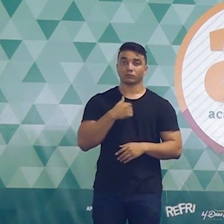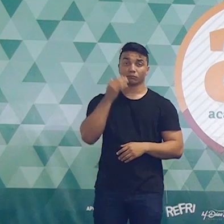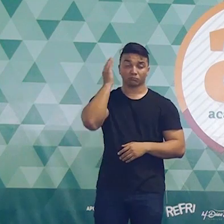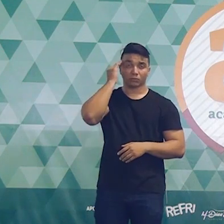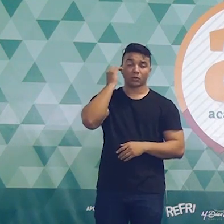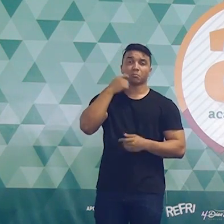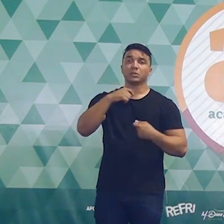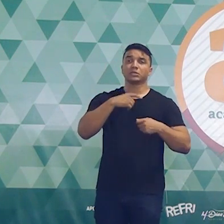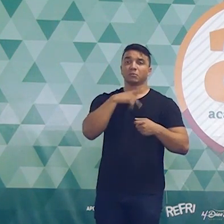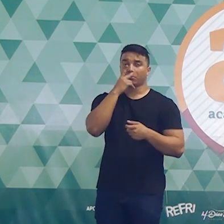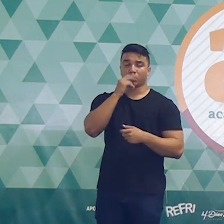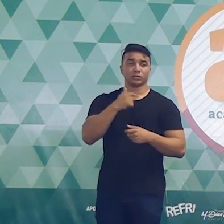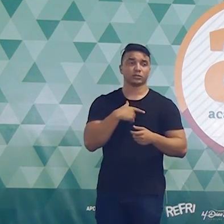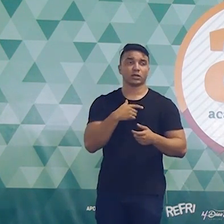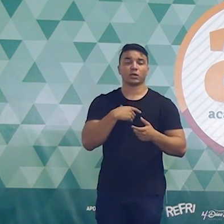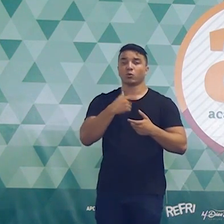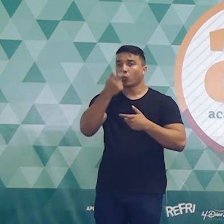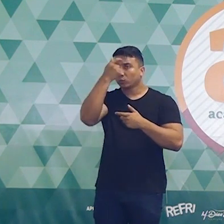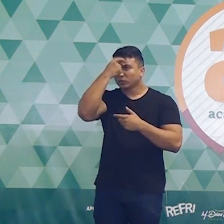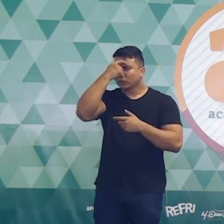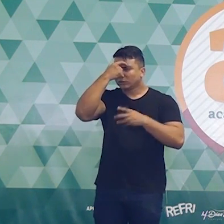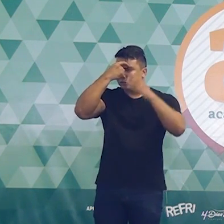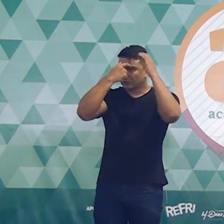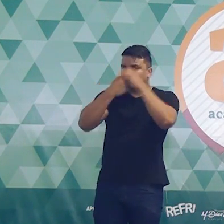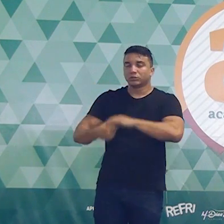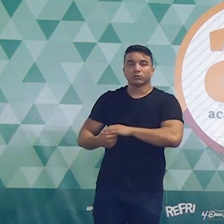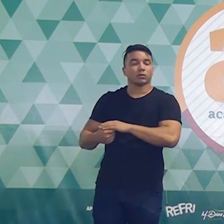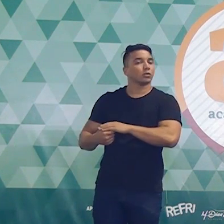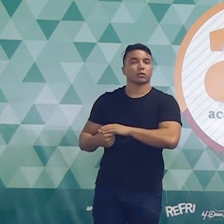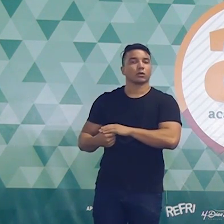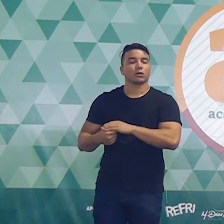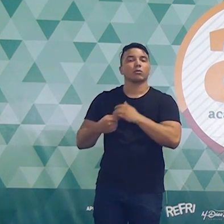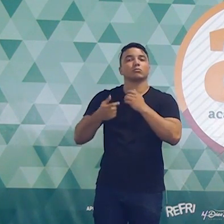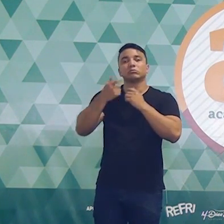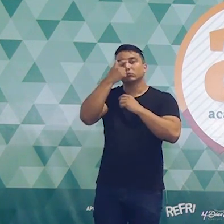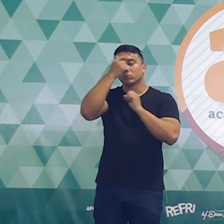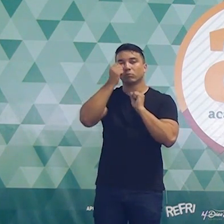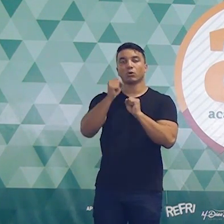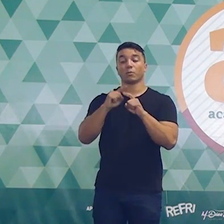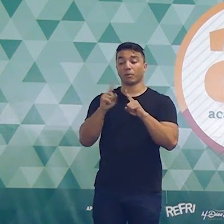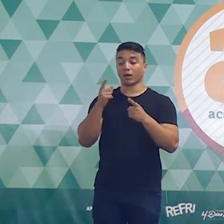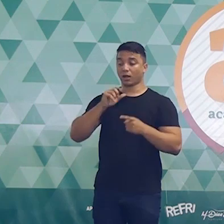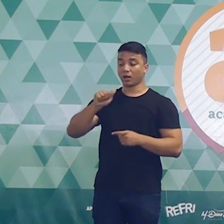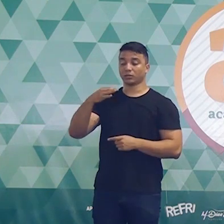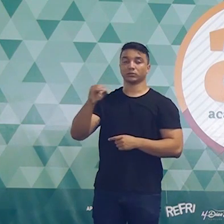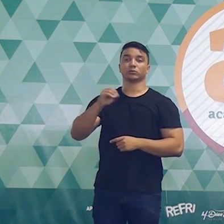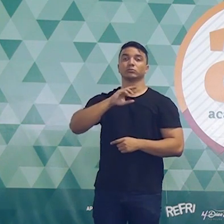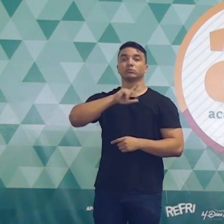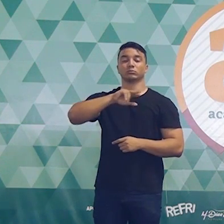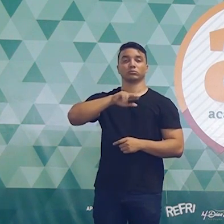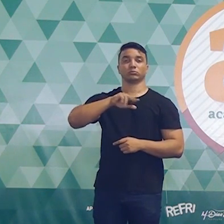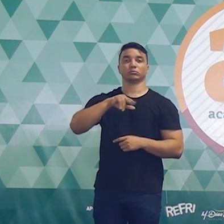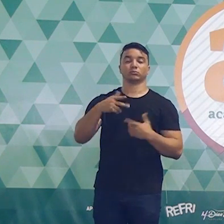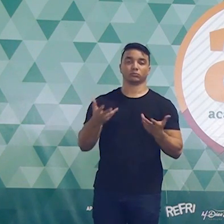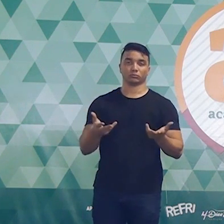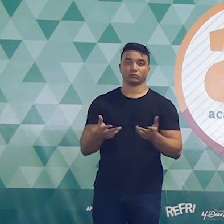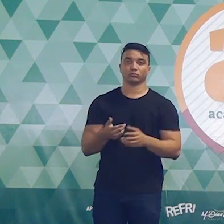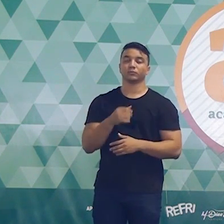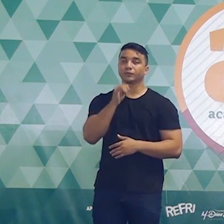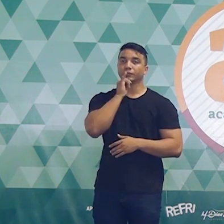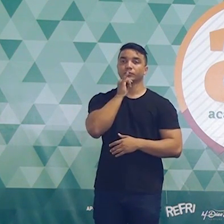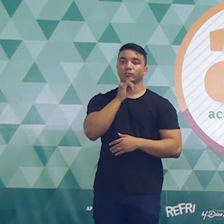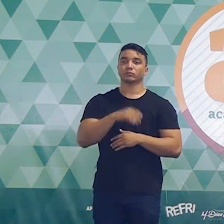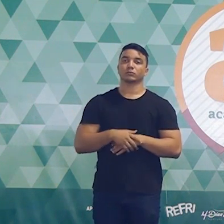que arrancar conscientização, mas você não pode dizer que a conscientização é uma ação. Por